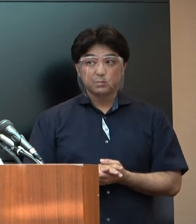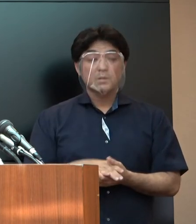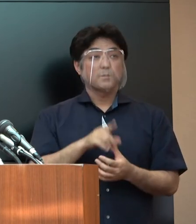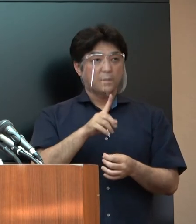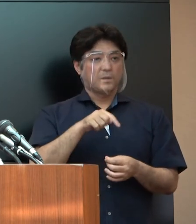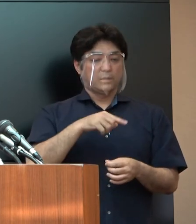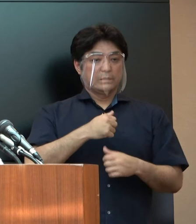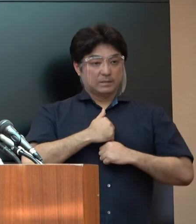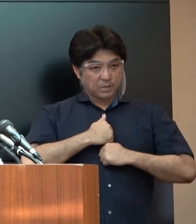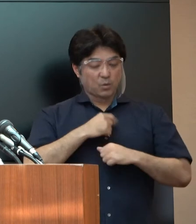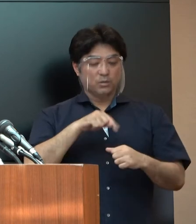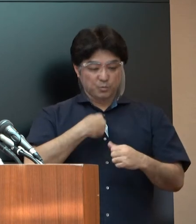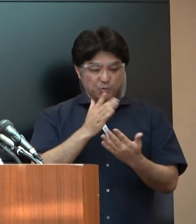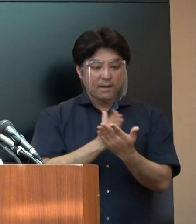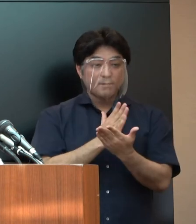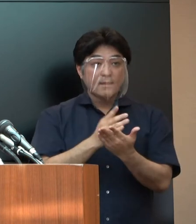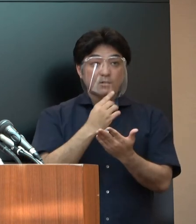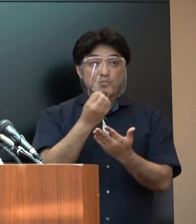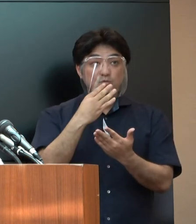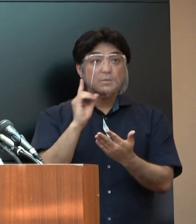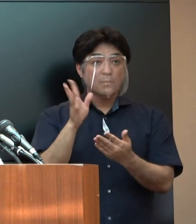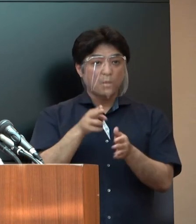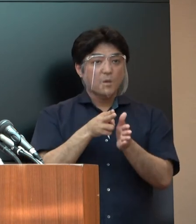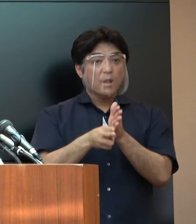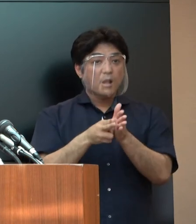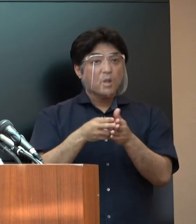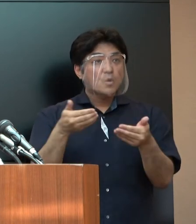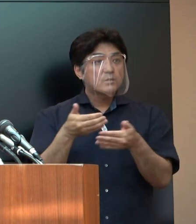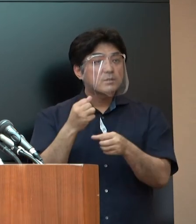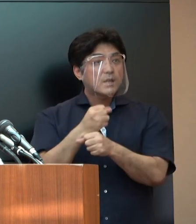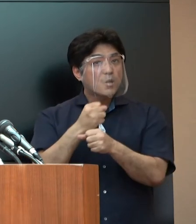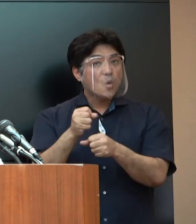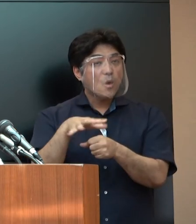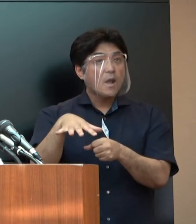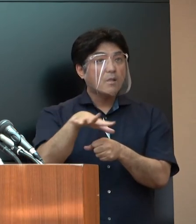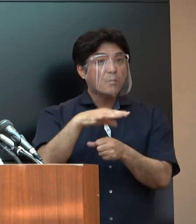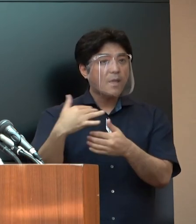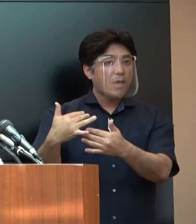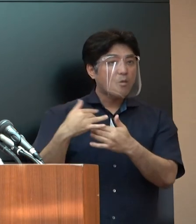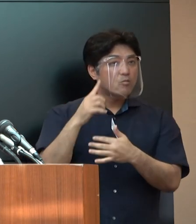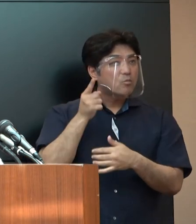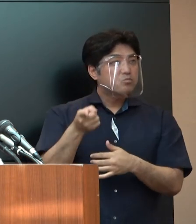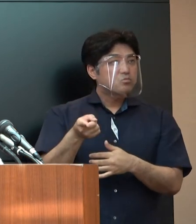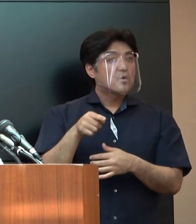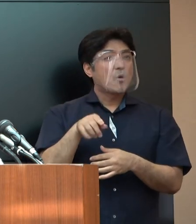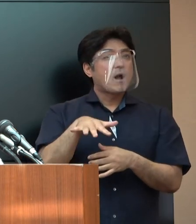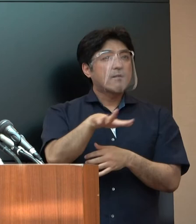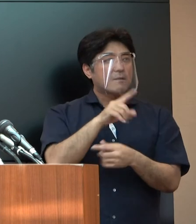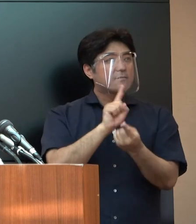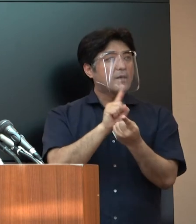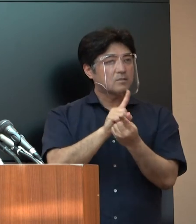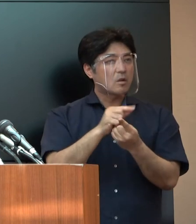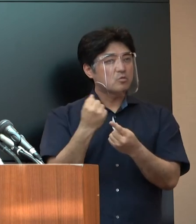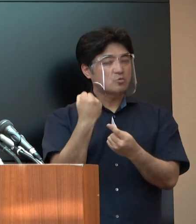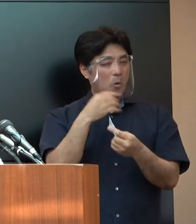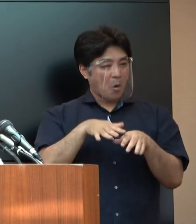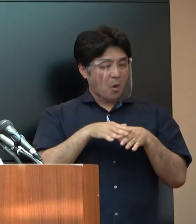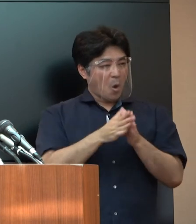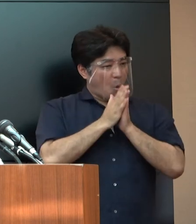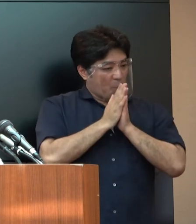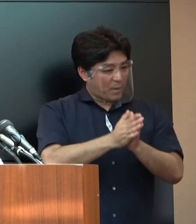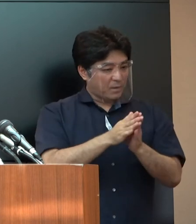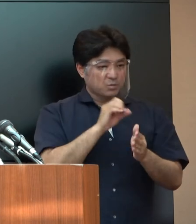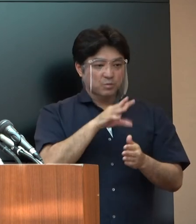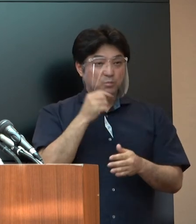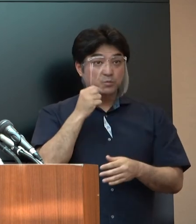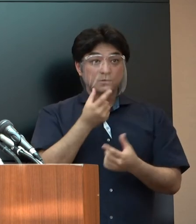慎重判断のことですけれども、やっぱり観光産業への影響を考えると強い要請というのはなかなか難しいんでしょうか。